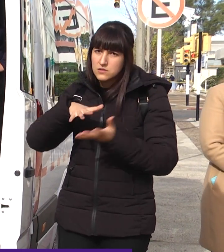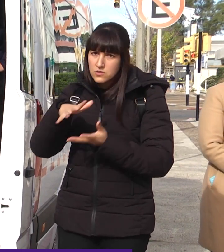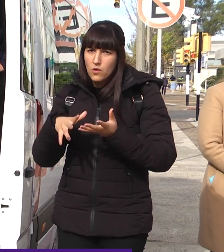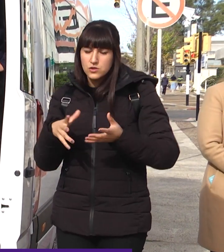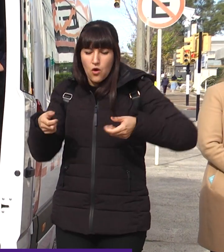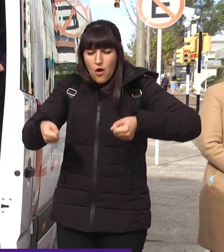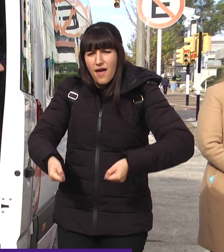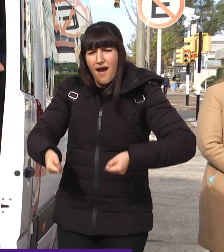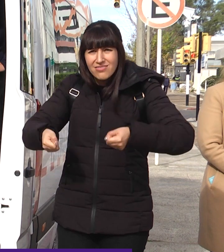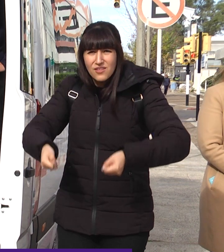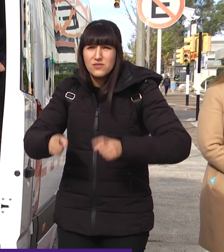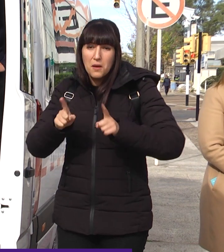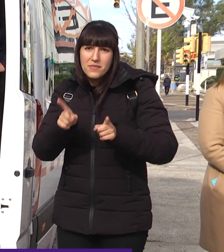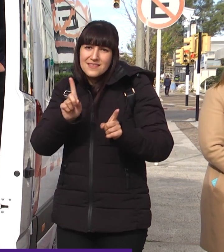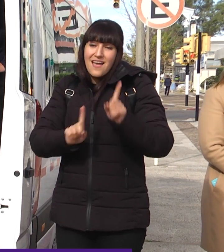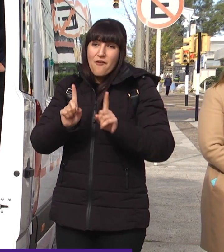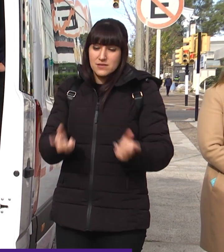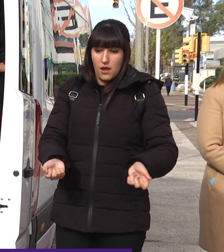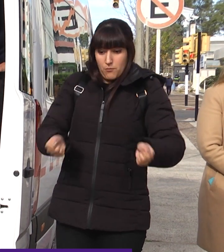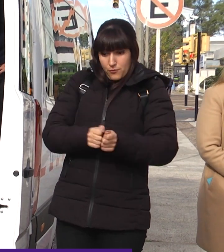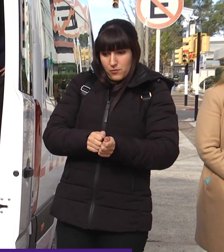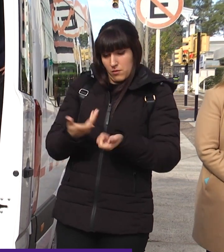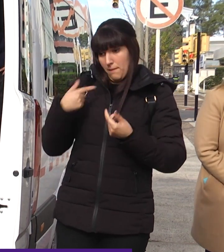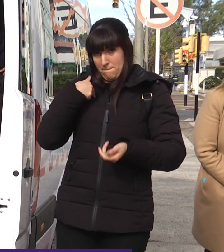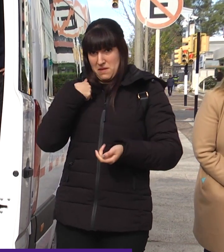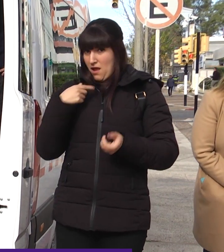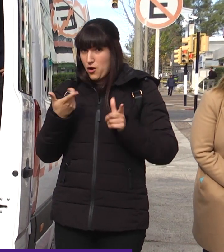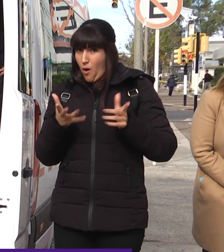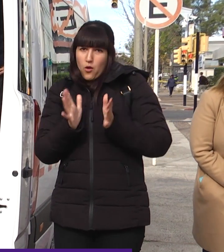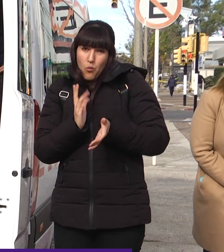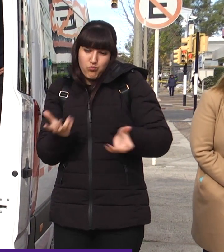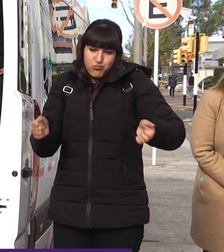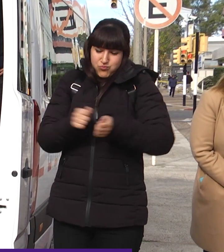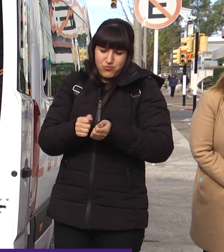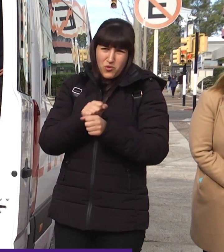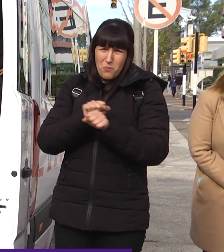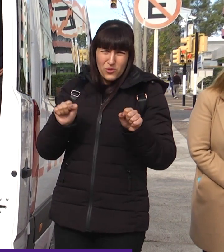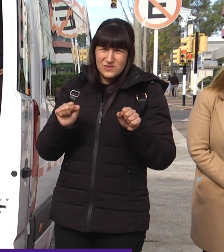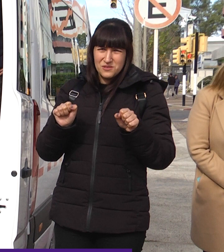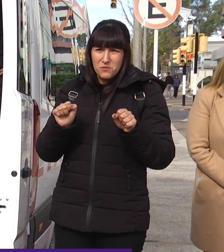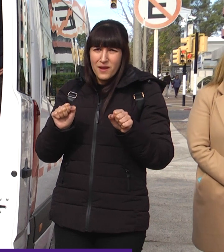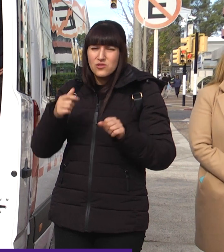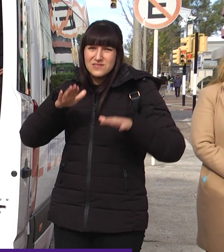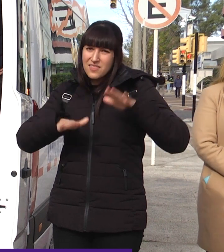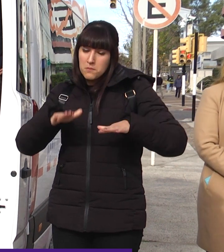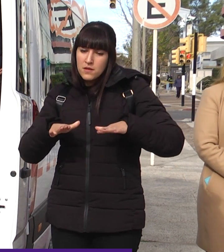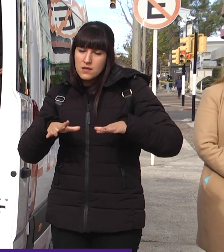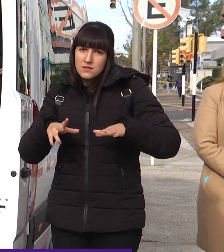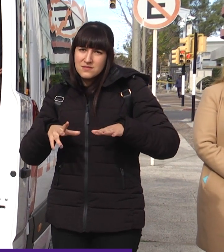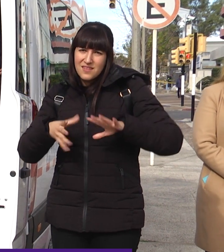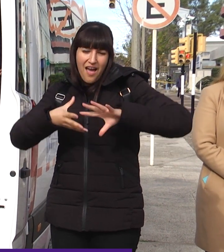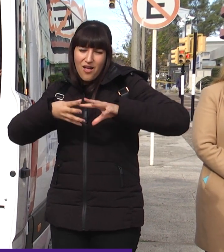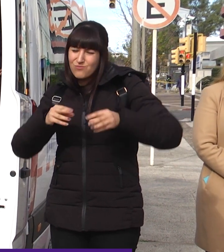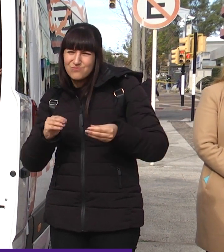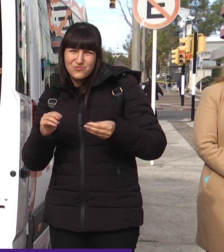hablando de oro incluso a veces la Silla no se desarma como esta es el caso por ejemplo y a veces no el equipamiento no no está para